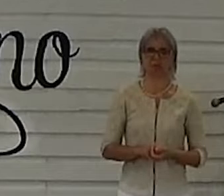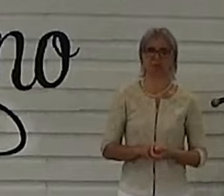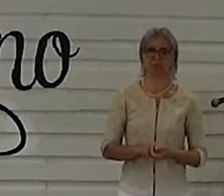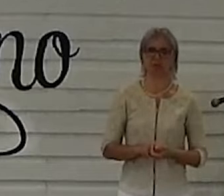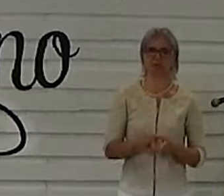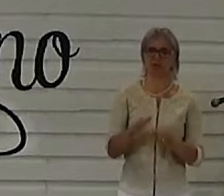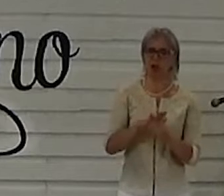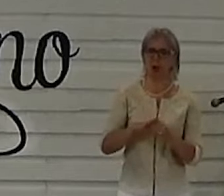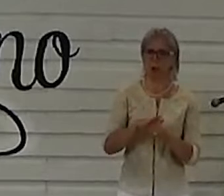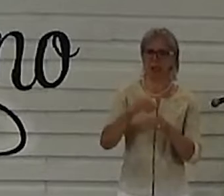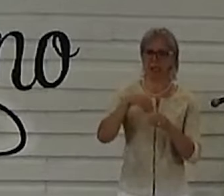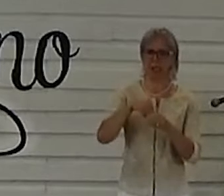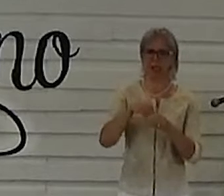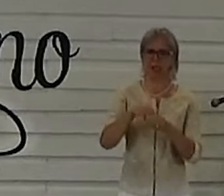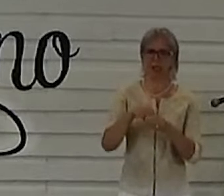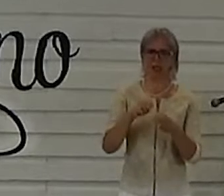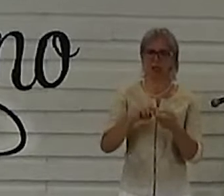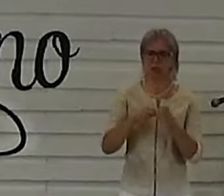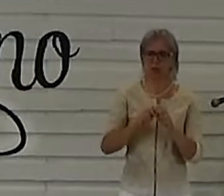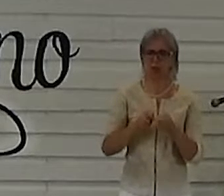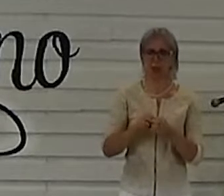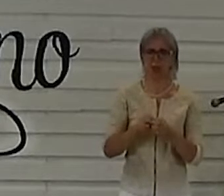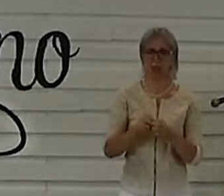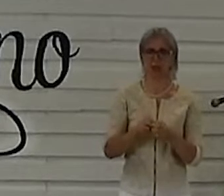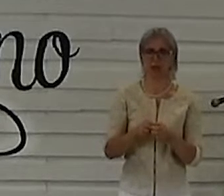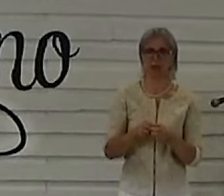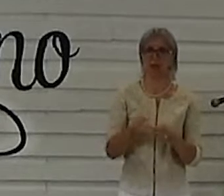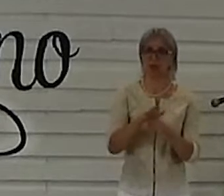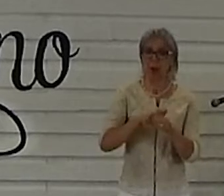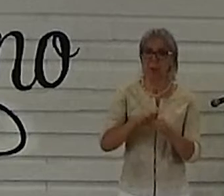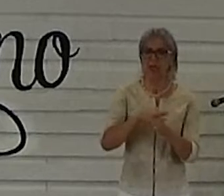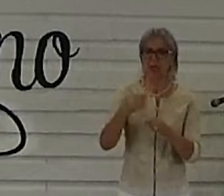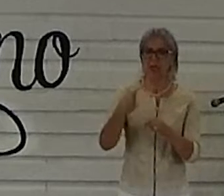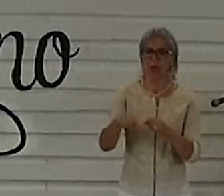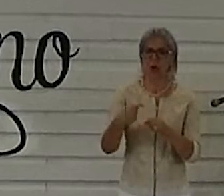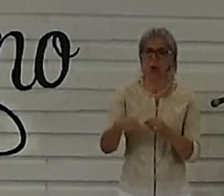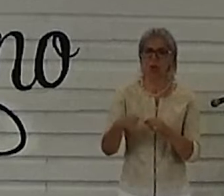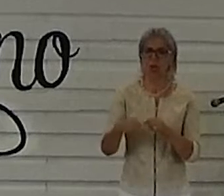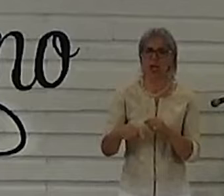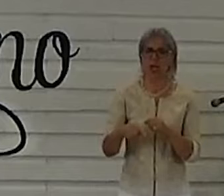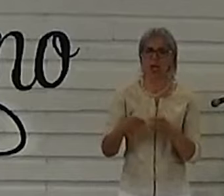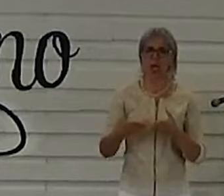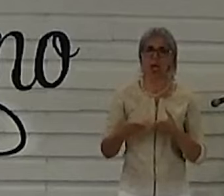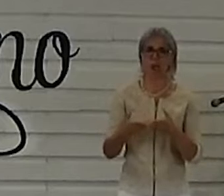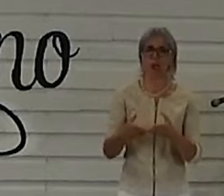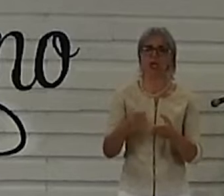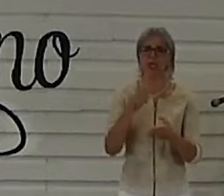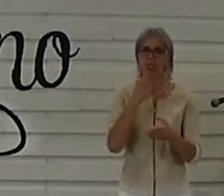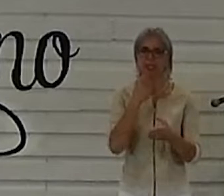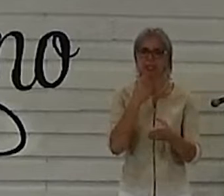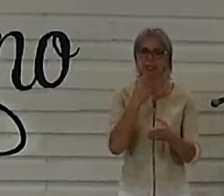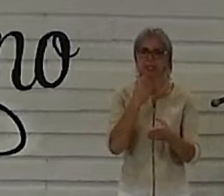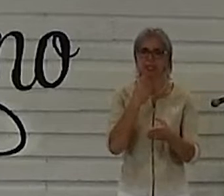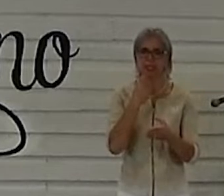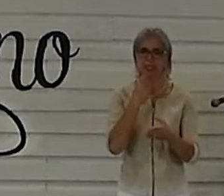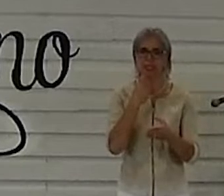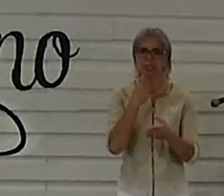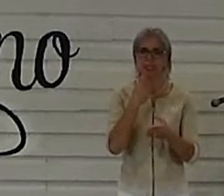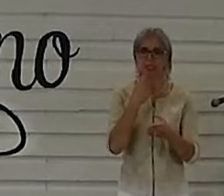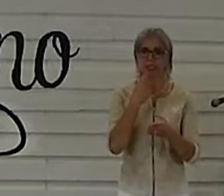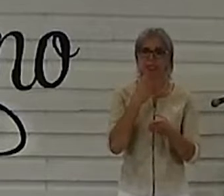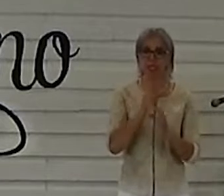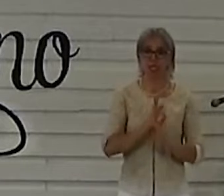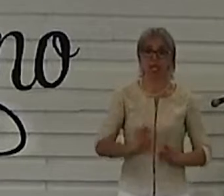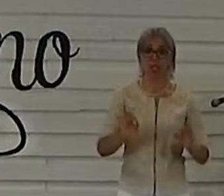Chi ha potuto aiutare queste famiglie? La Chiesa Cristiana Evangelica di Marosta. In